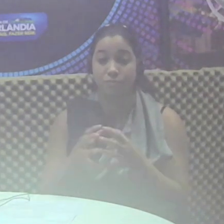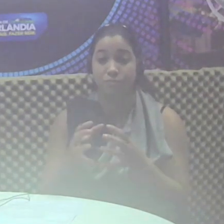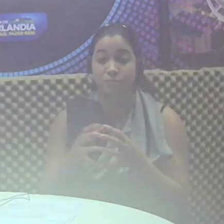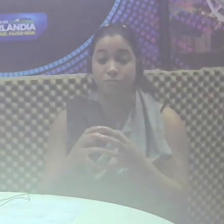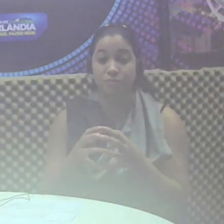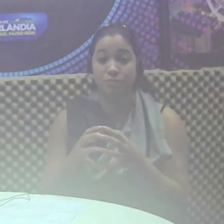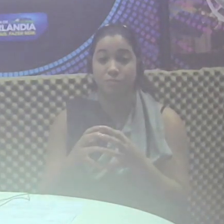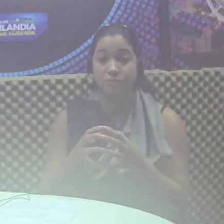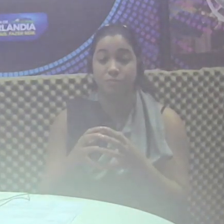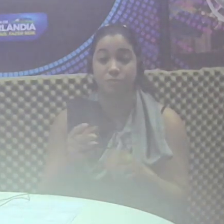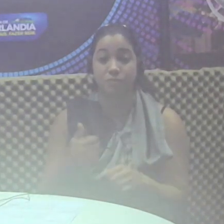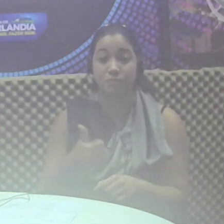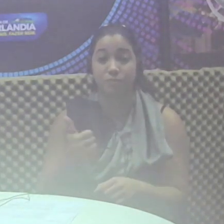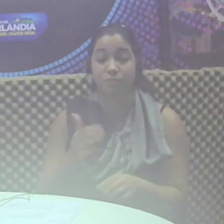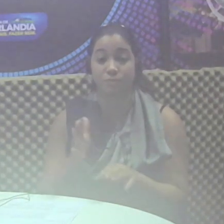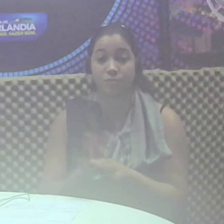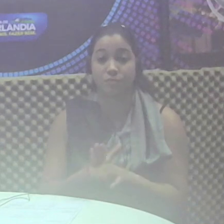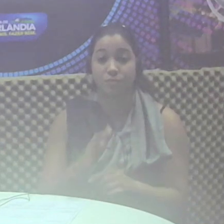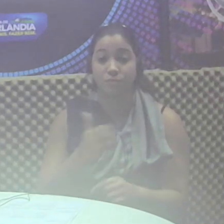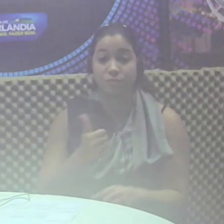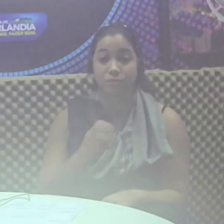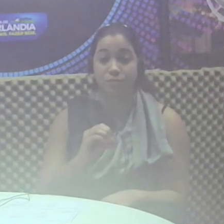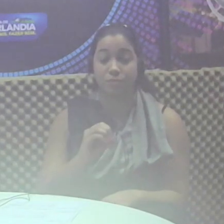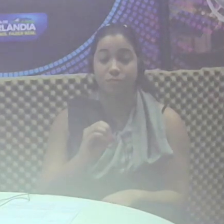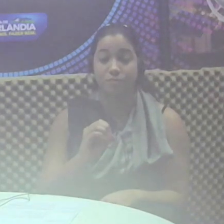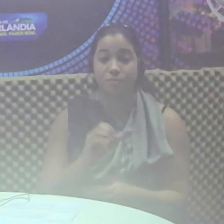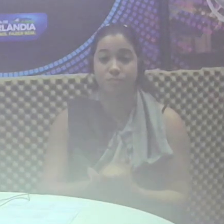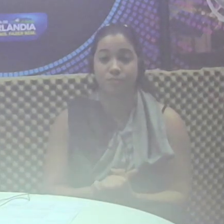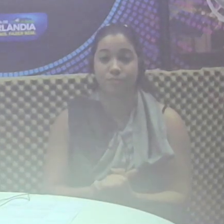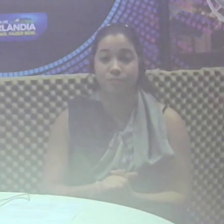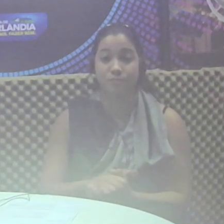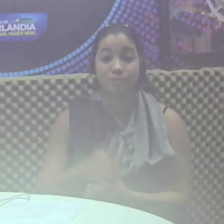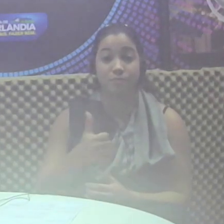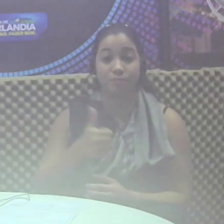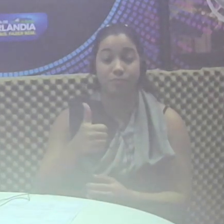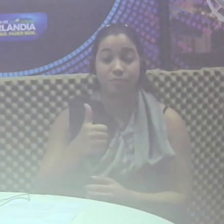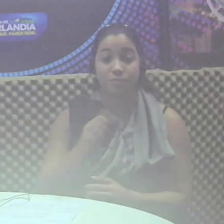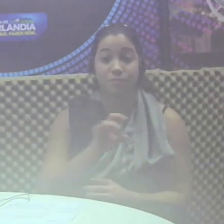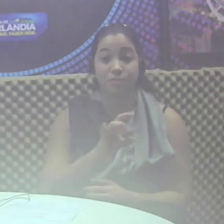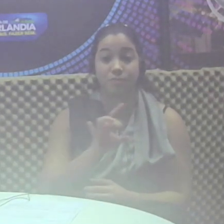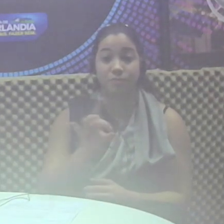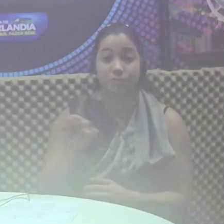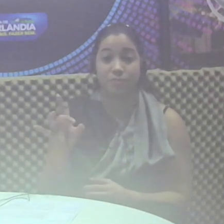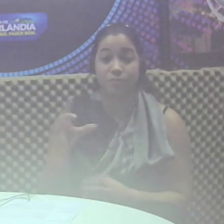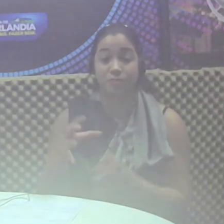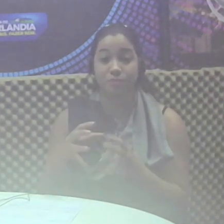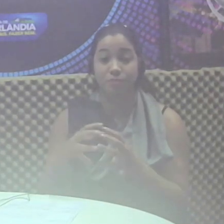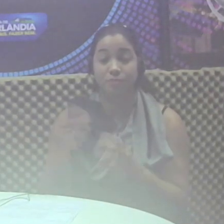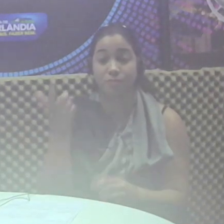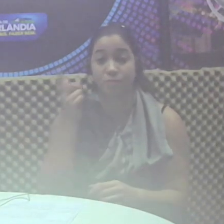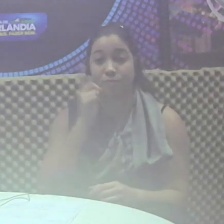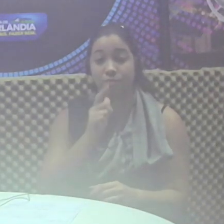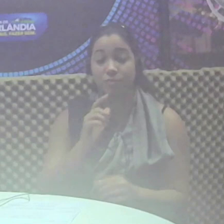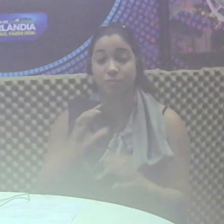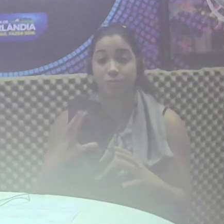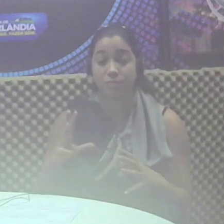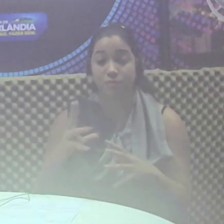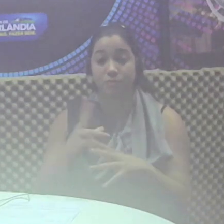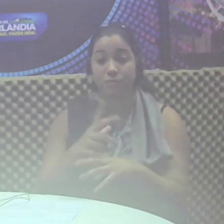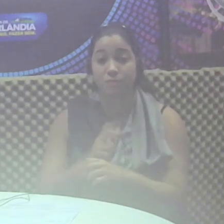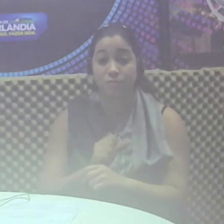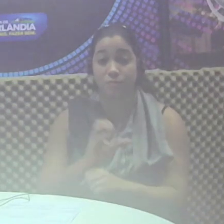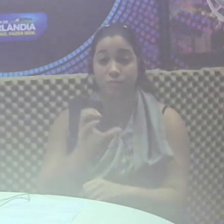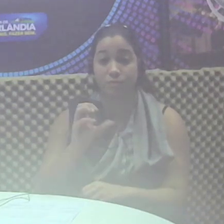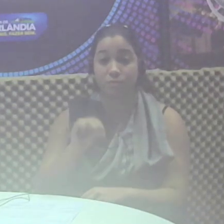classificadas do primeiro ao décimo lugar. A primeira colocação em cada etapa fica com a equipe que obtiver a maior somatória de